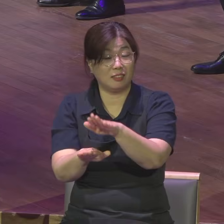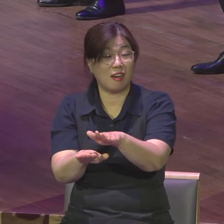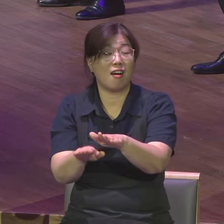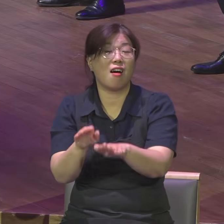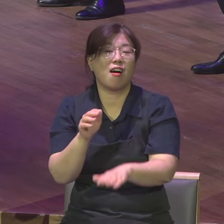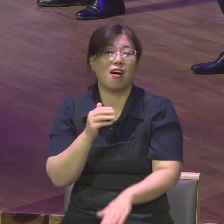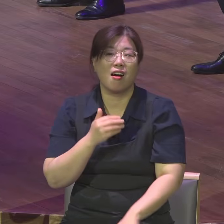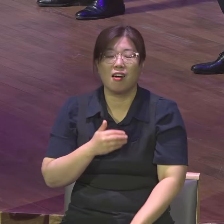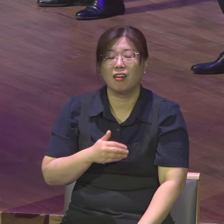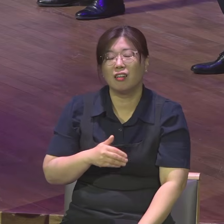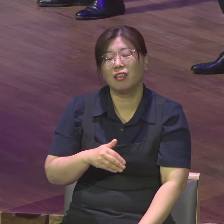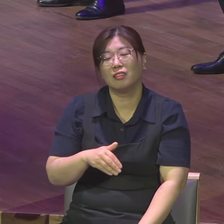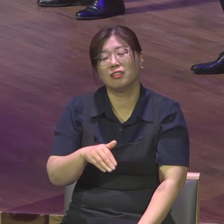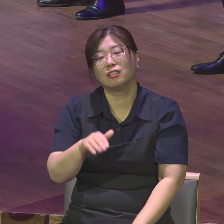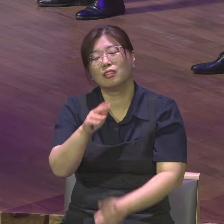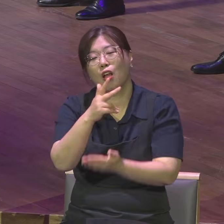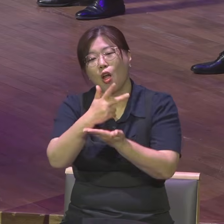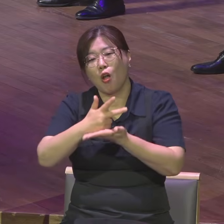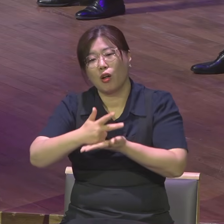걸어가리라.